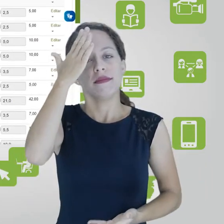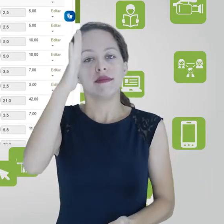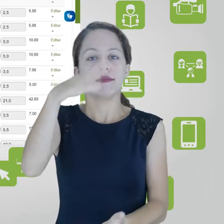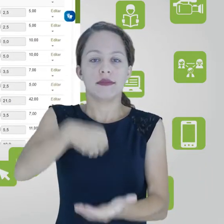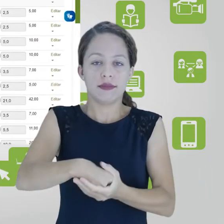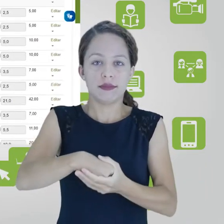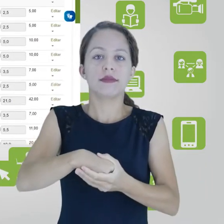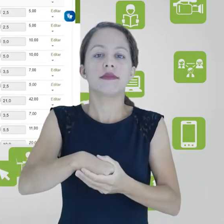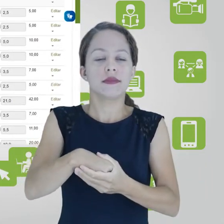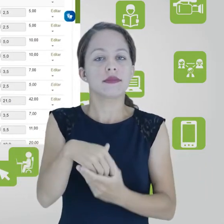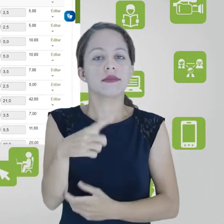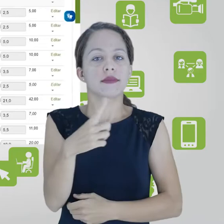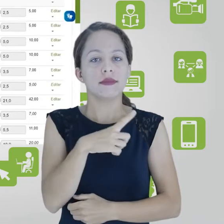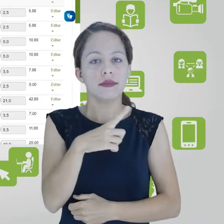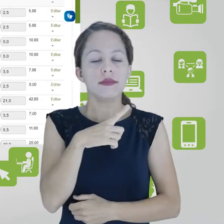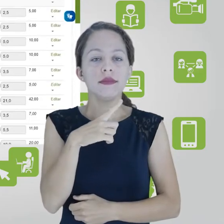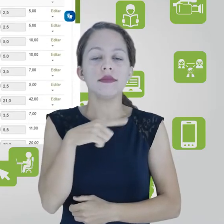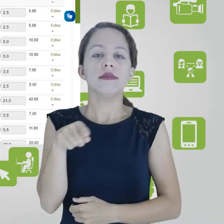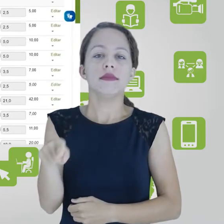ter